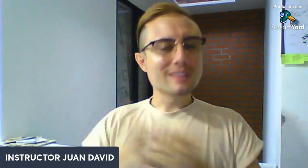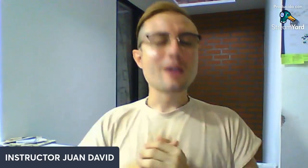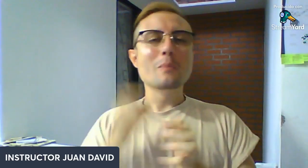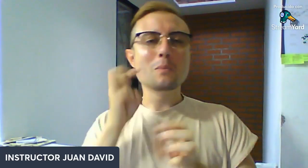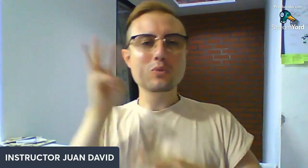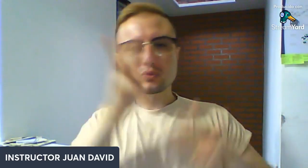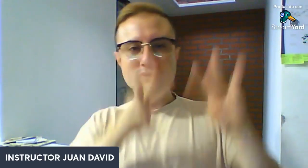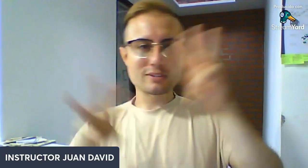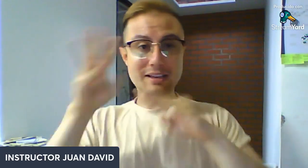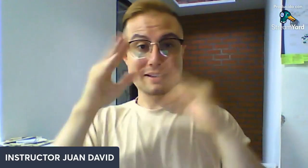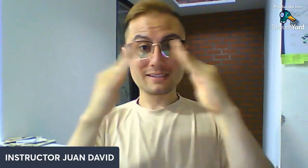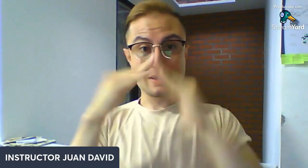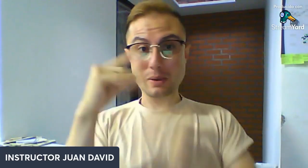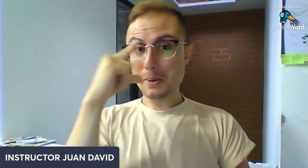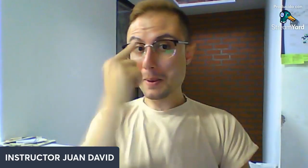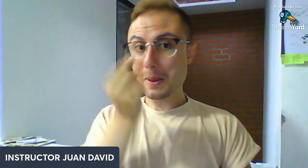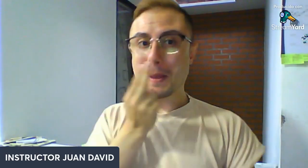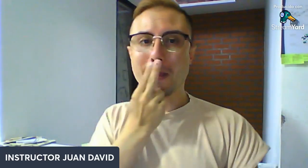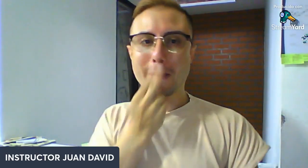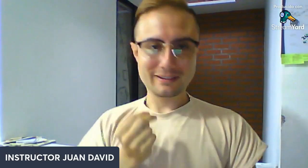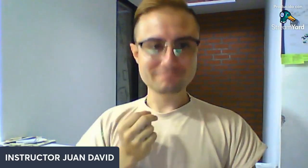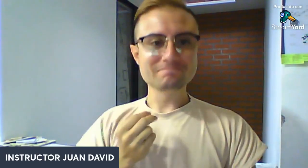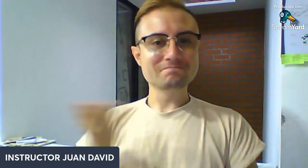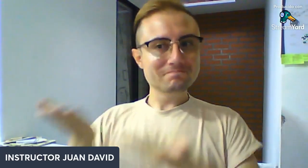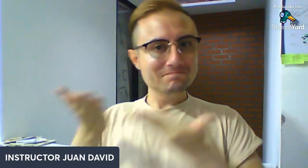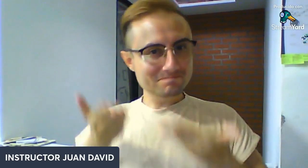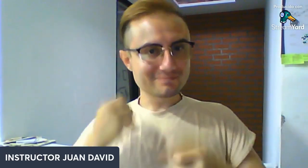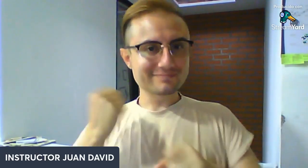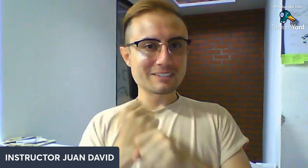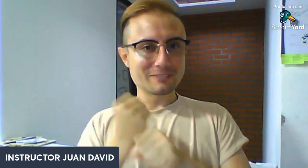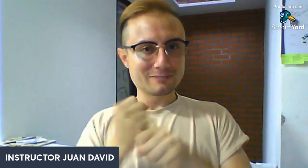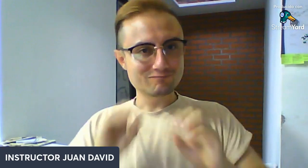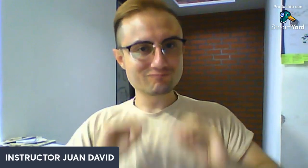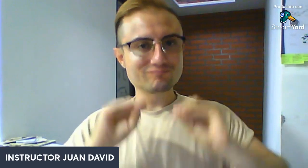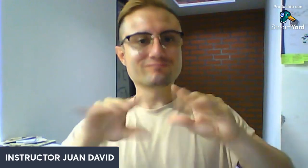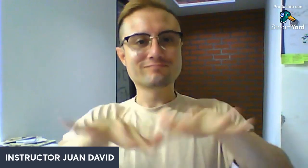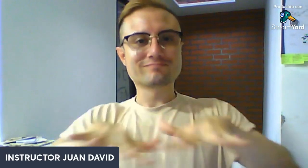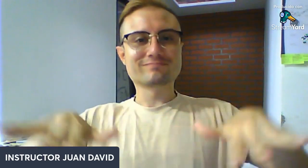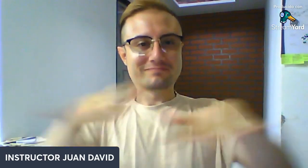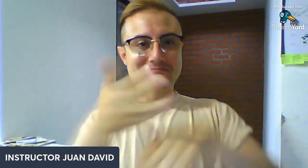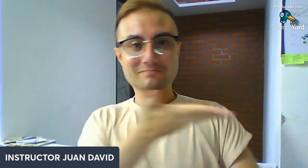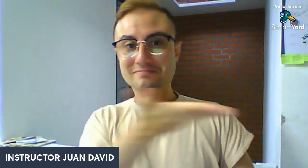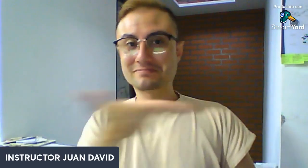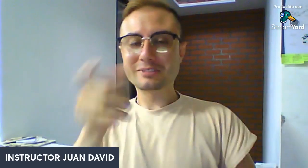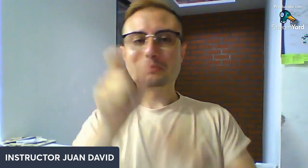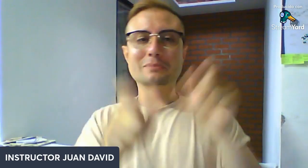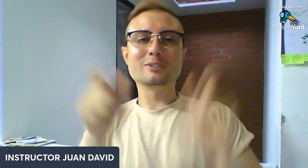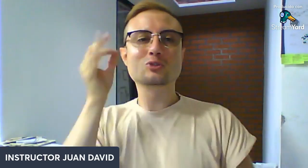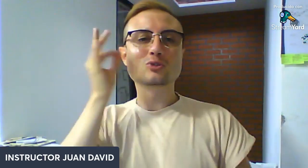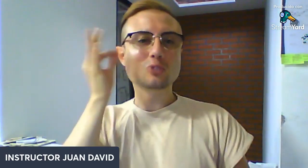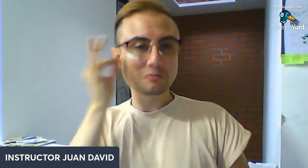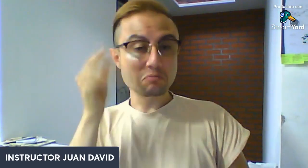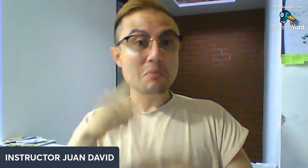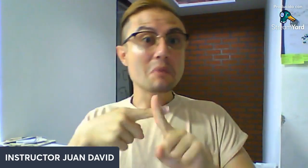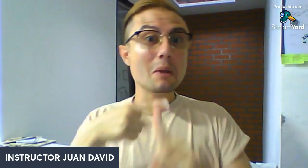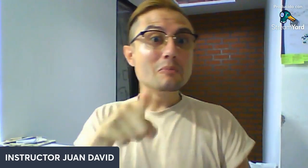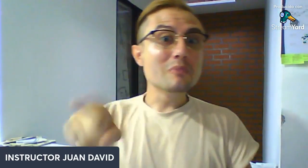pero este es un espacio en el que vamos a aprender lengua de señas colombiana de forma básica. Es un espacio que lo brinda la Casa Museo Guillermo León